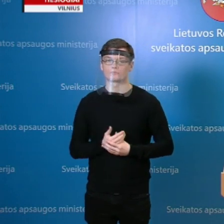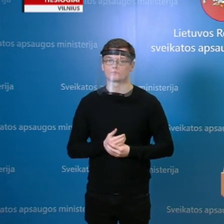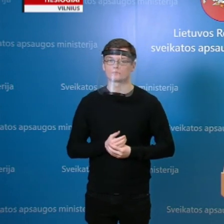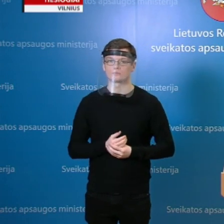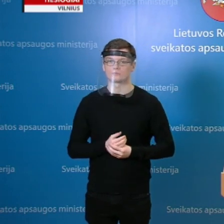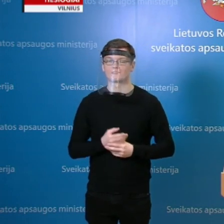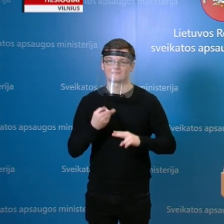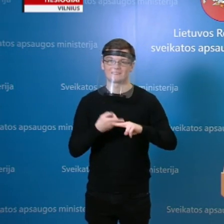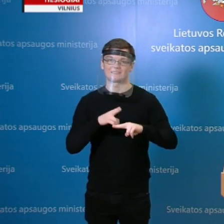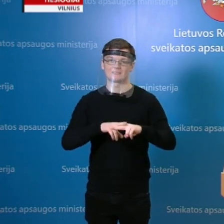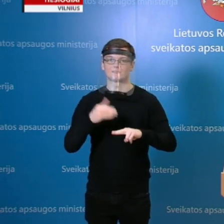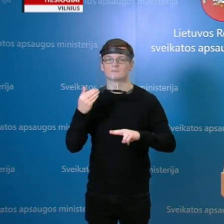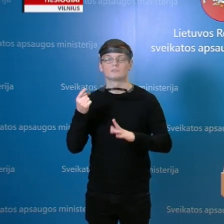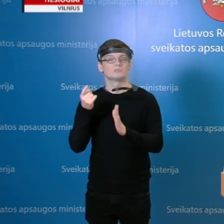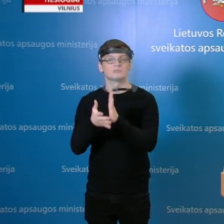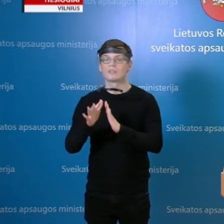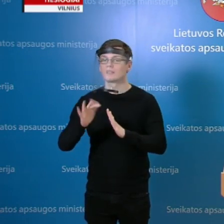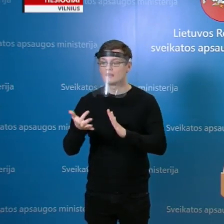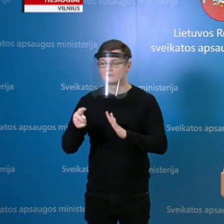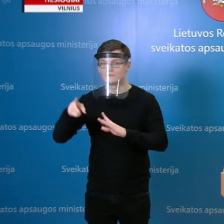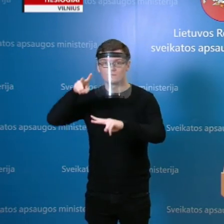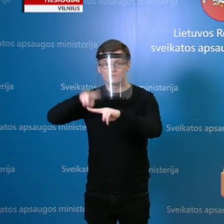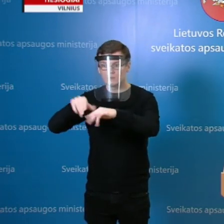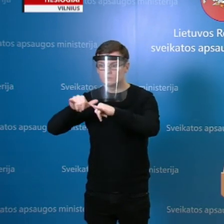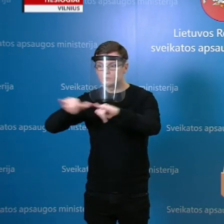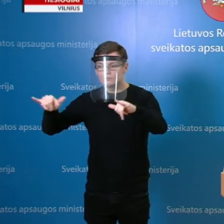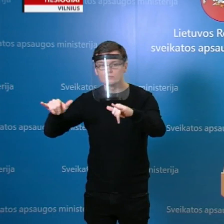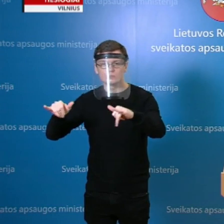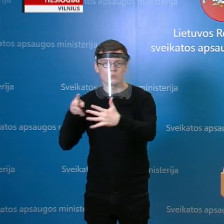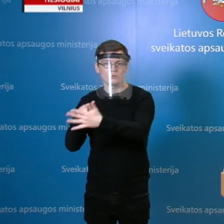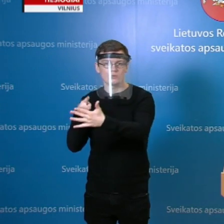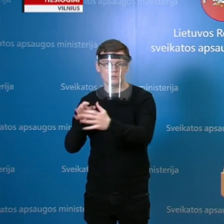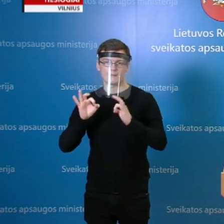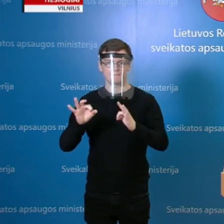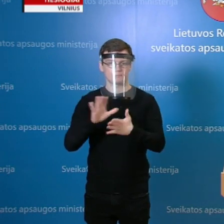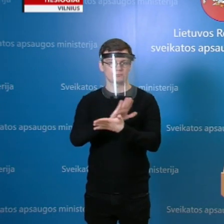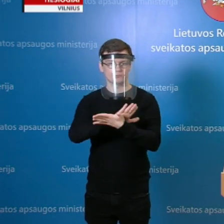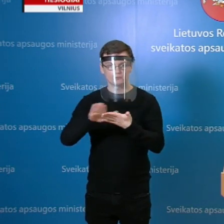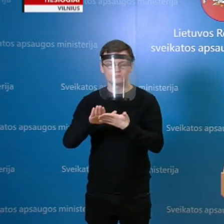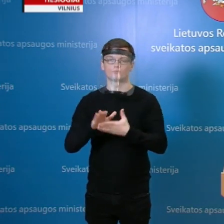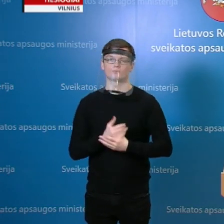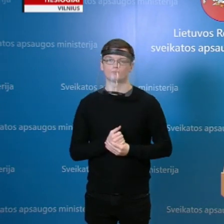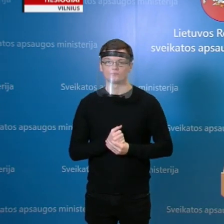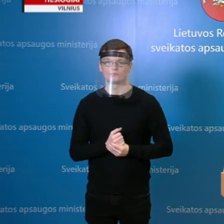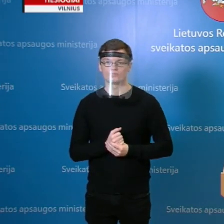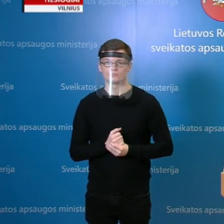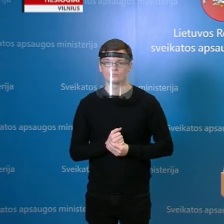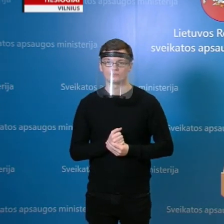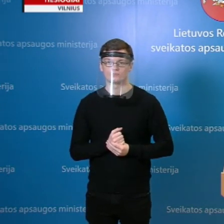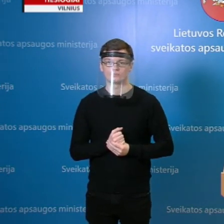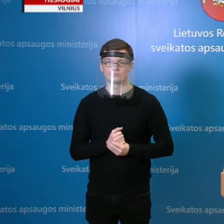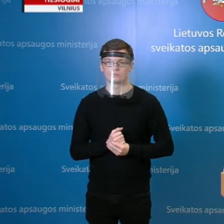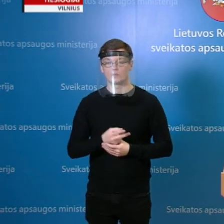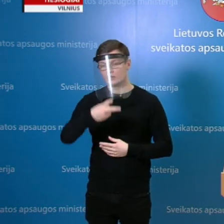kas židiniuose ta kontrolė yra pakankamai efektyvi. Ir Lietuvoje tegul jų ir